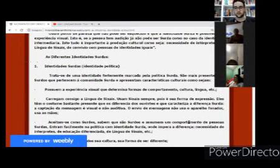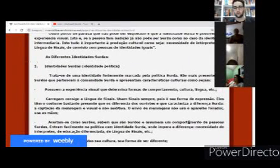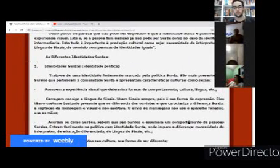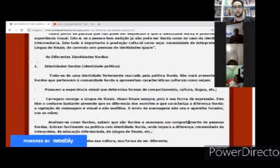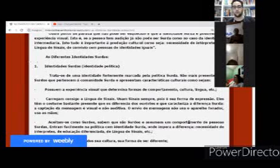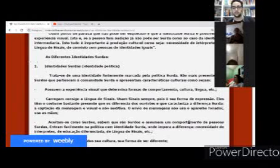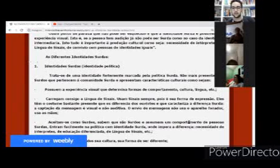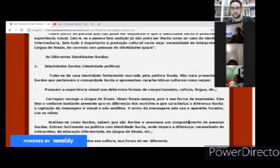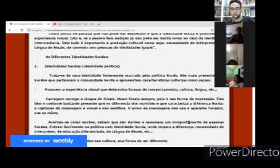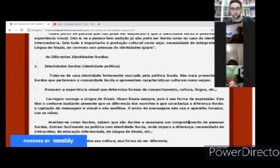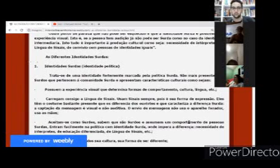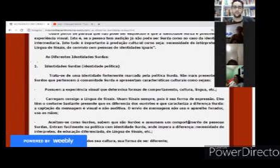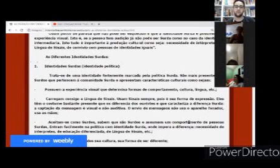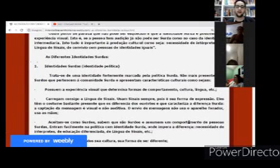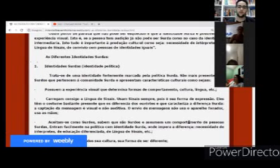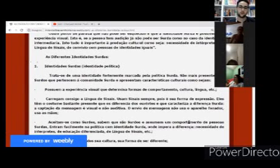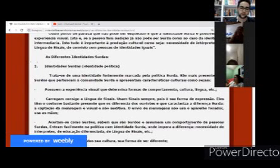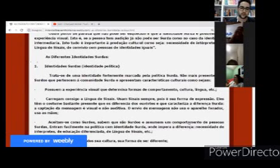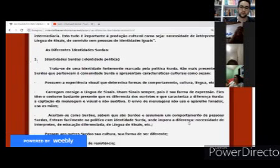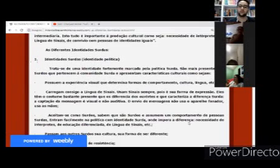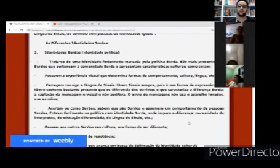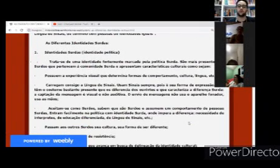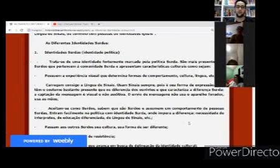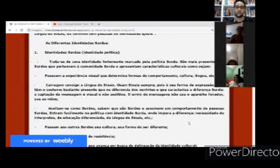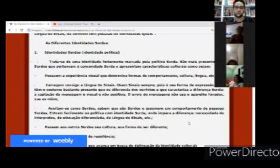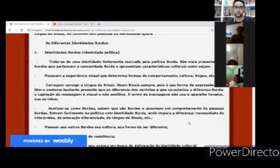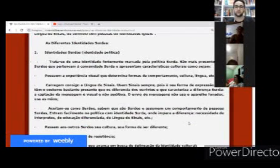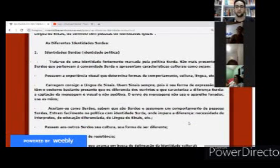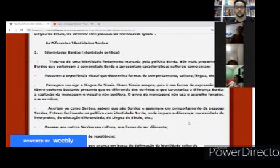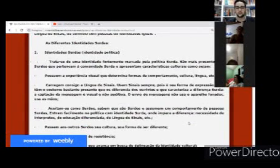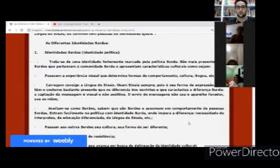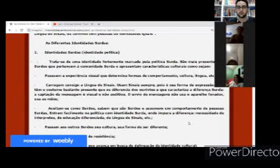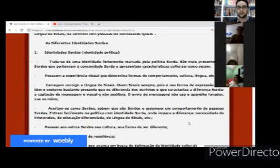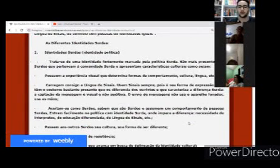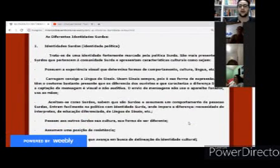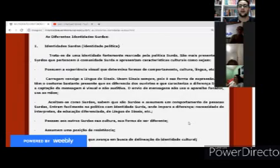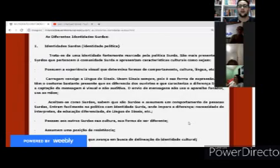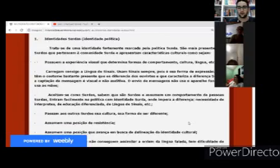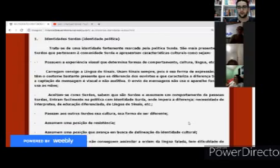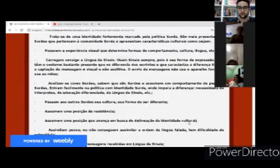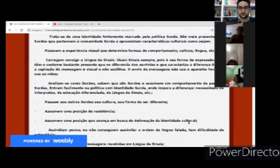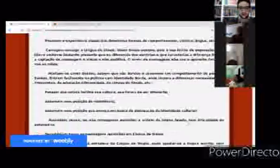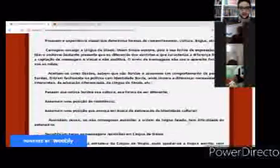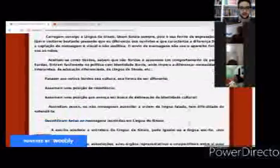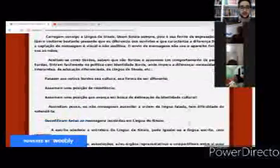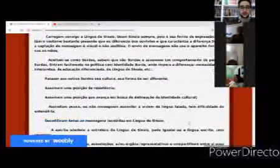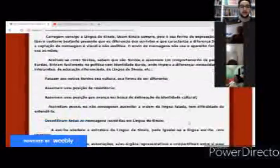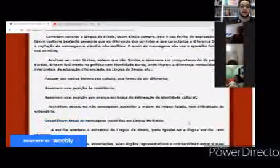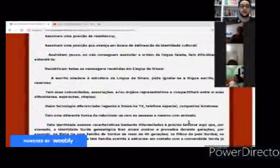principal do ser surdo, viver em uma comunidade surda, com pessoas surdas e se comunicar com a língua de sinais. A